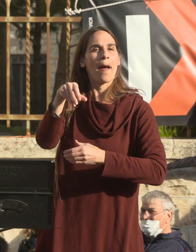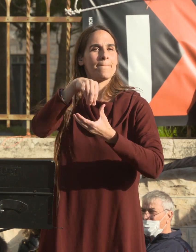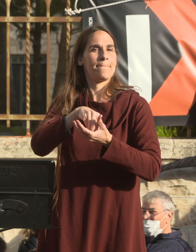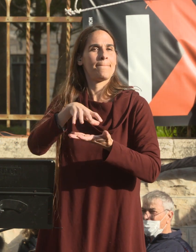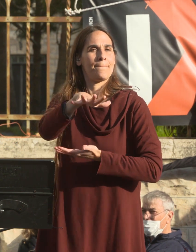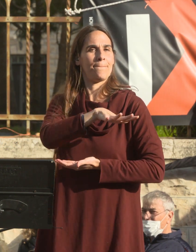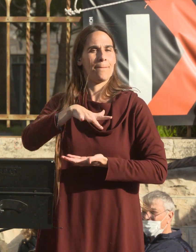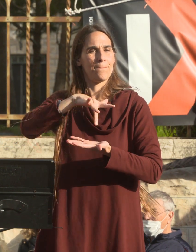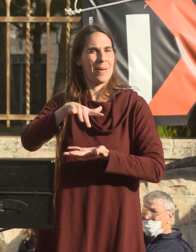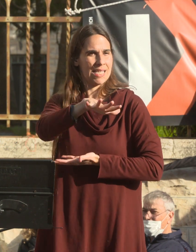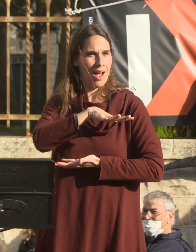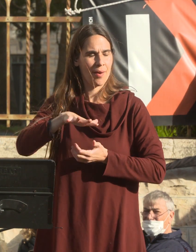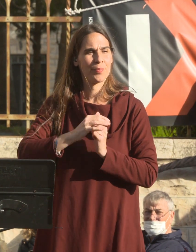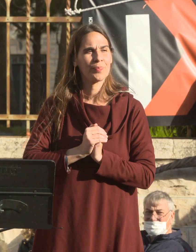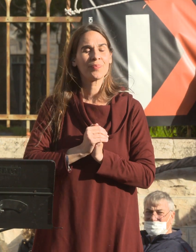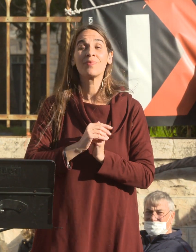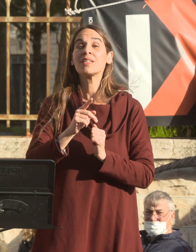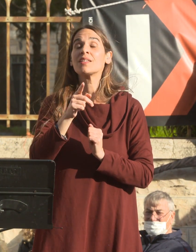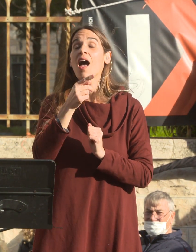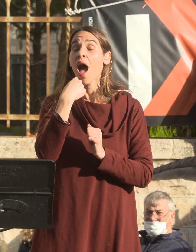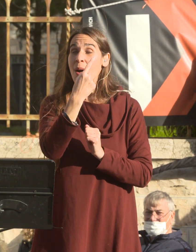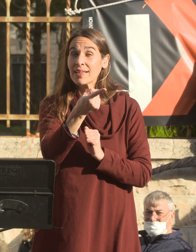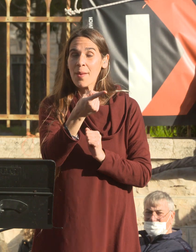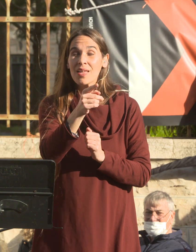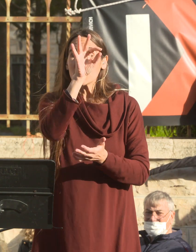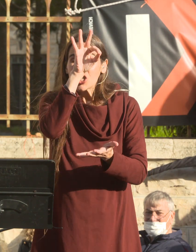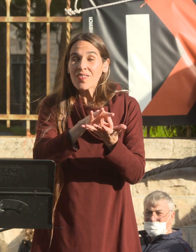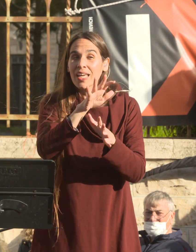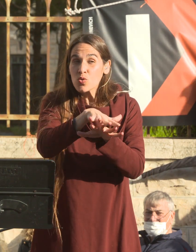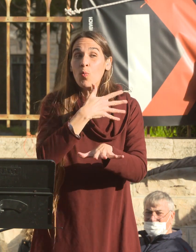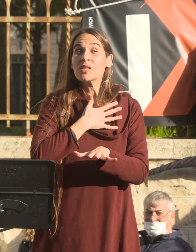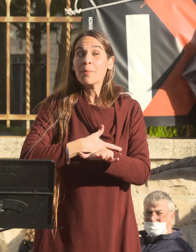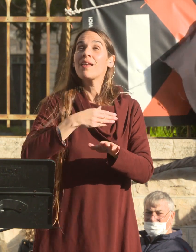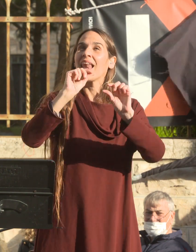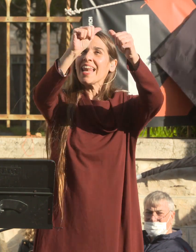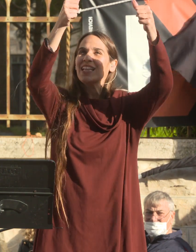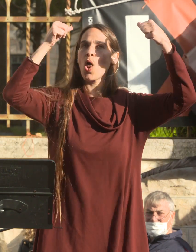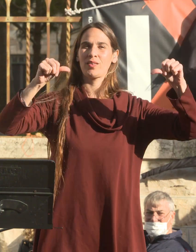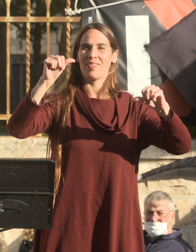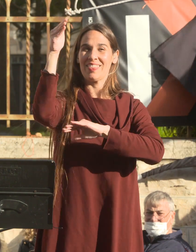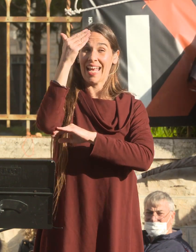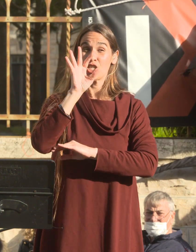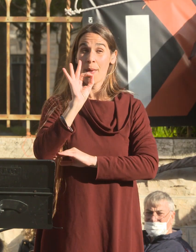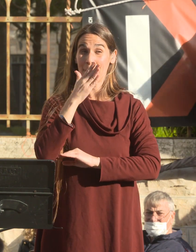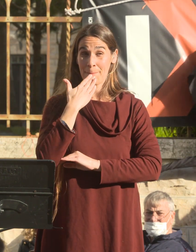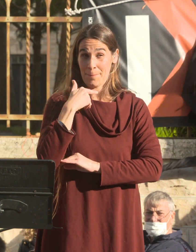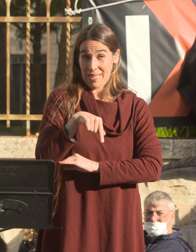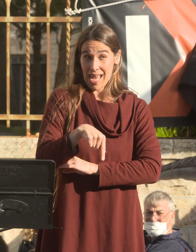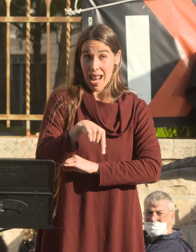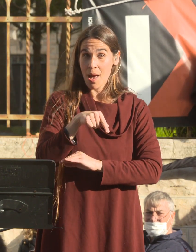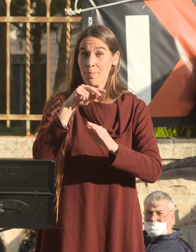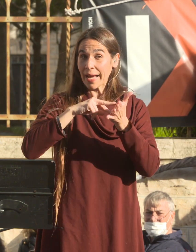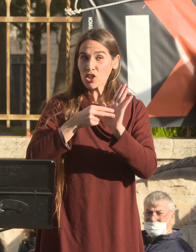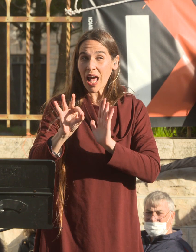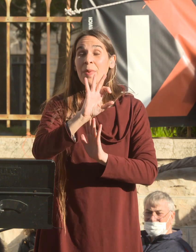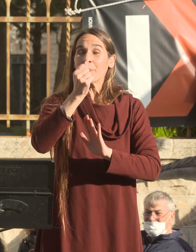רק שתרגישו שאתם רוצים לתלות את הדגל, את דגל המדינה בחדר שלכם, אמרתי לנערים הבדואים, רק אז